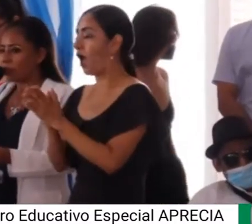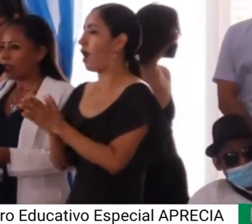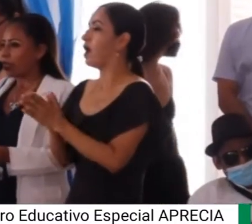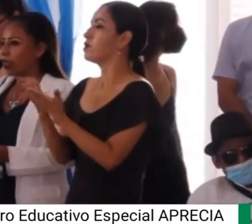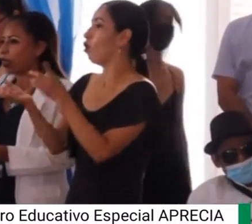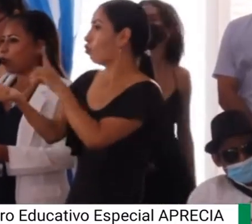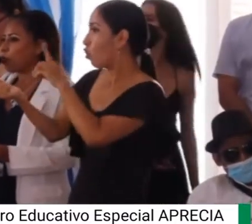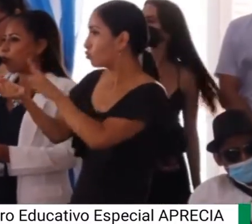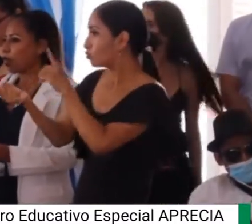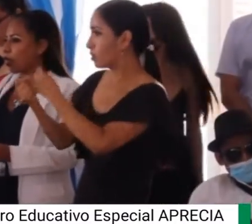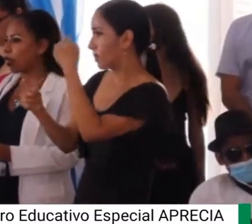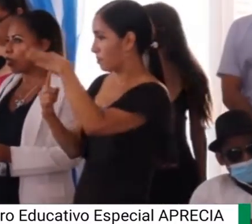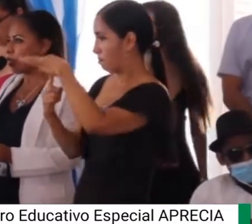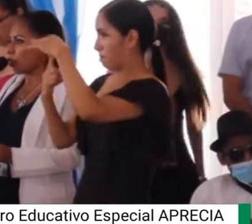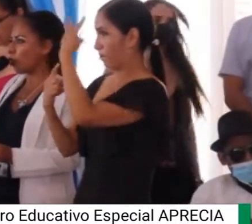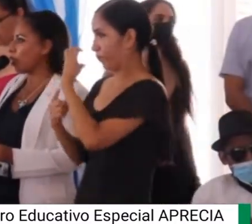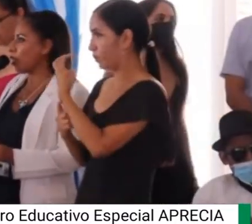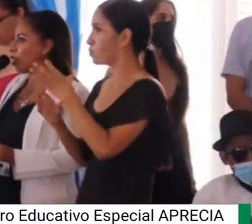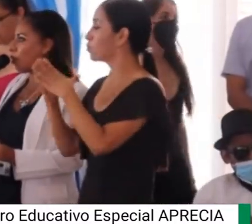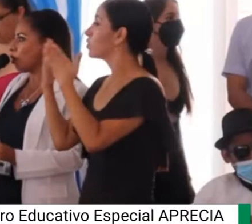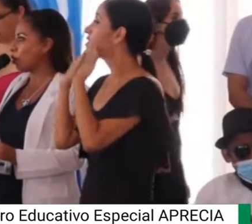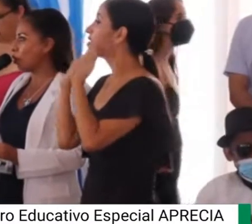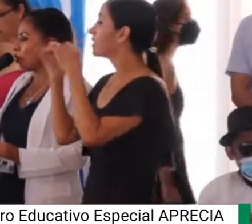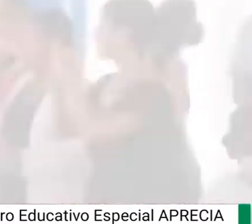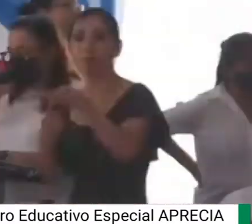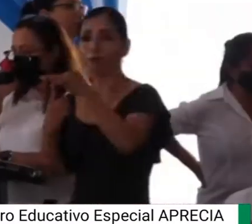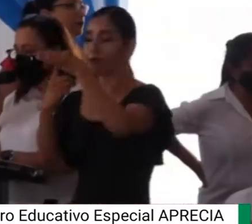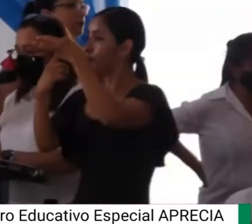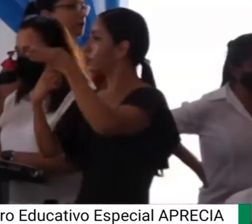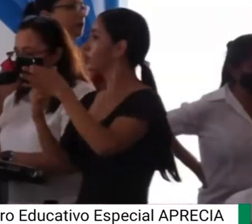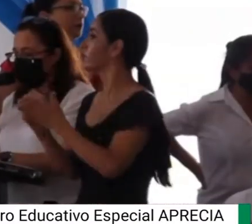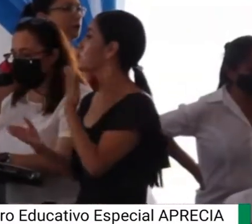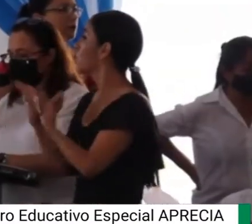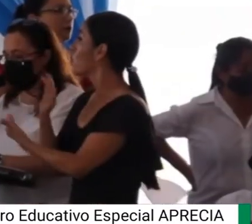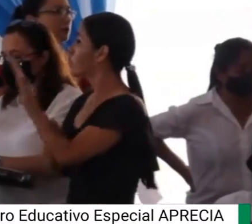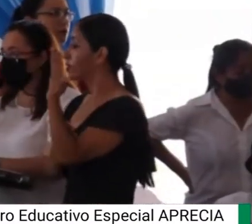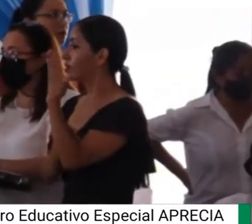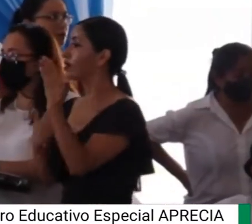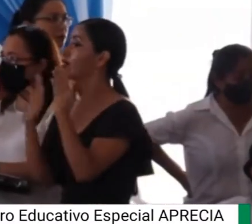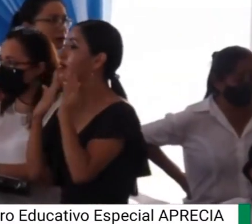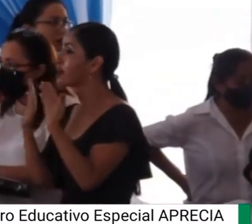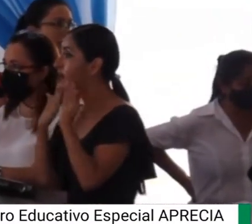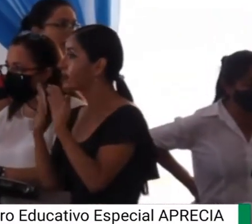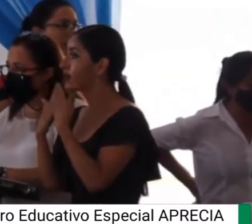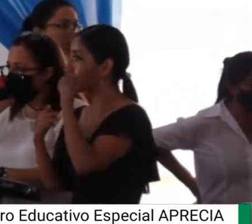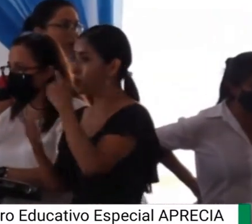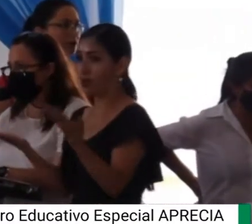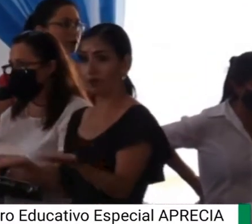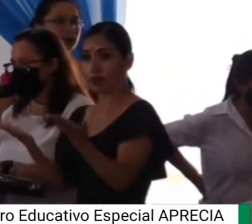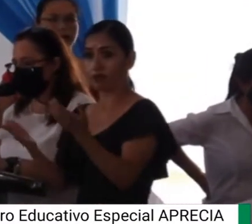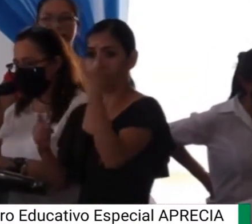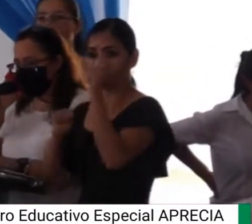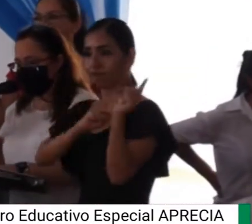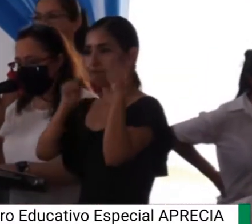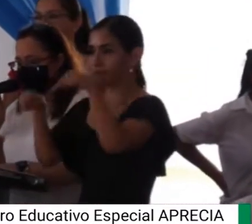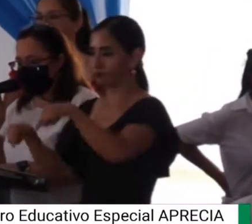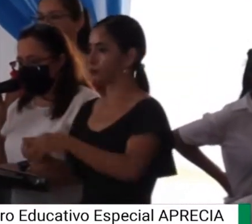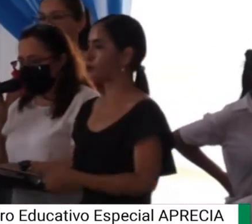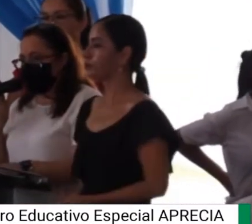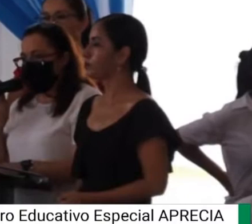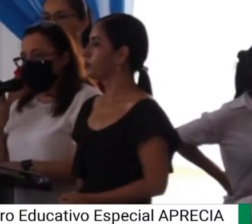institución, estamos muy agradecidos por esta institución. Esta obra es el fiel reflejo del trabajo en